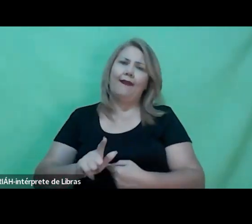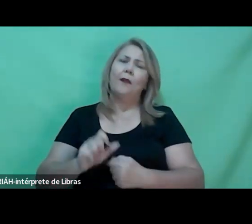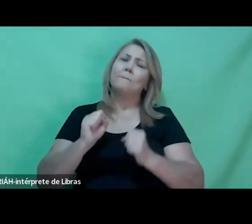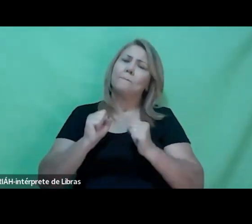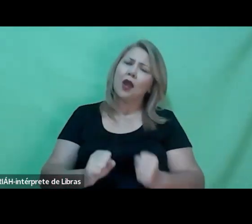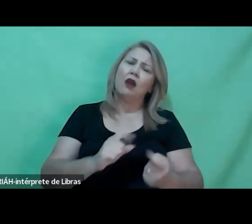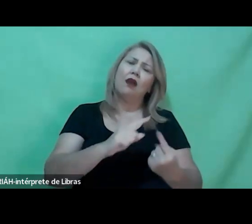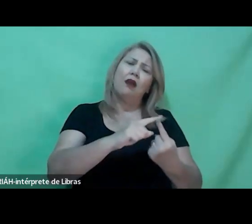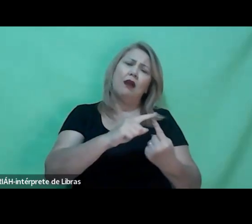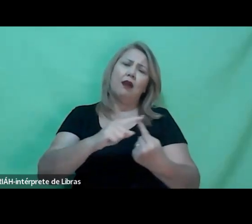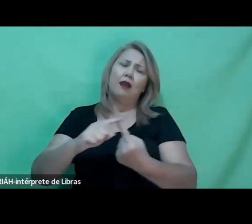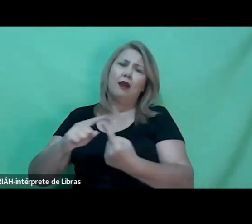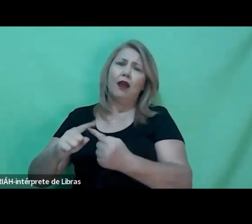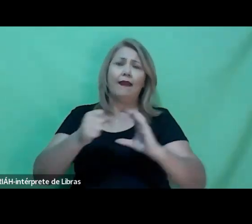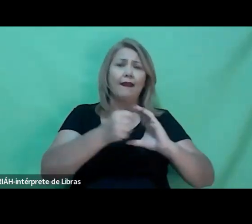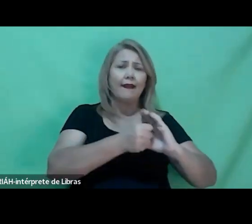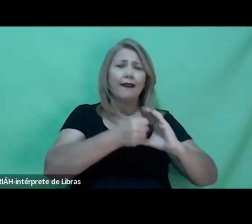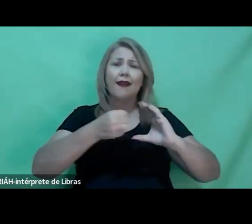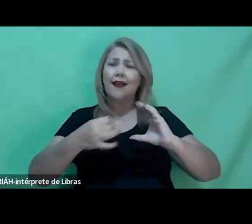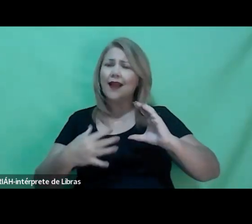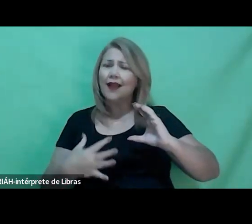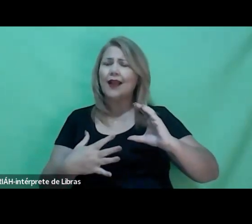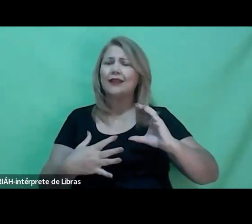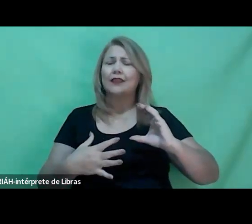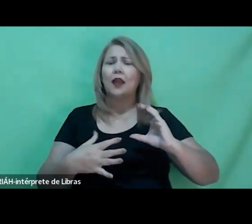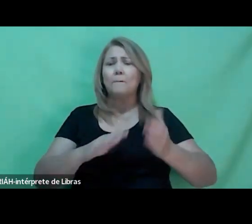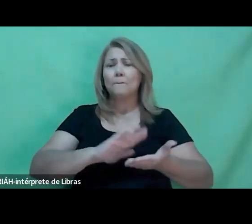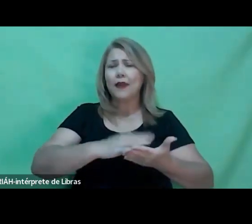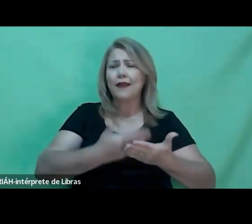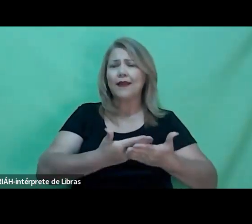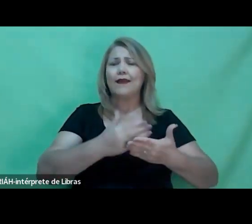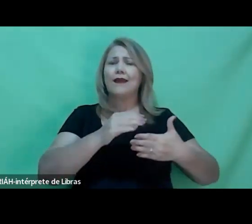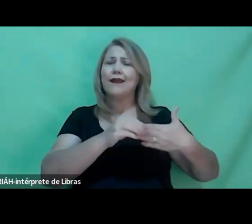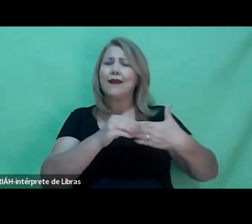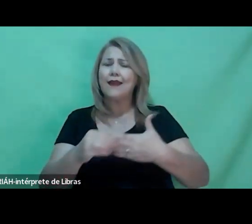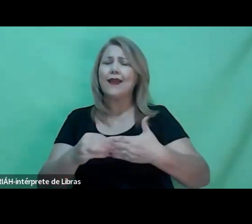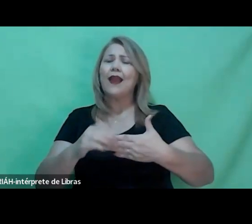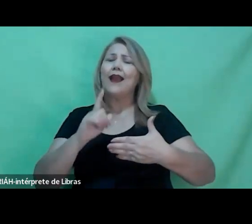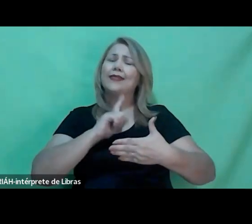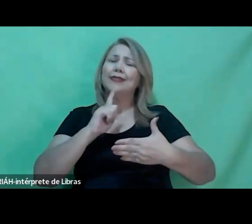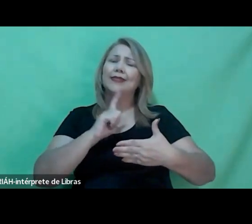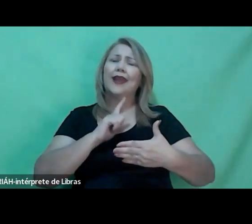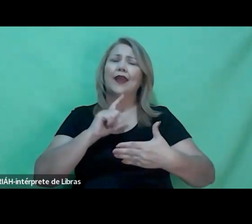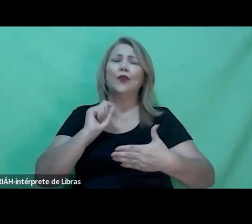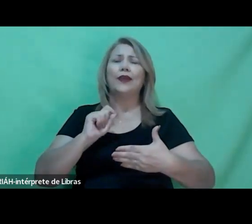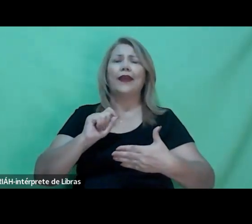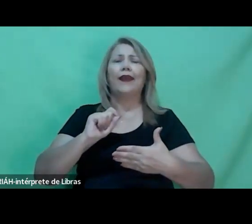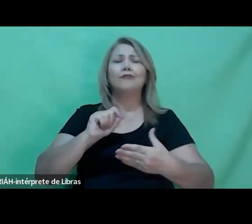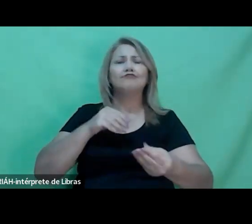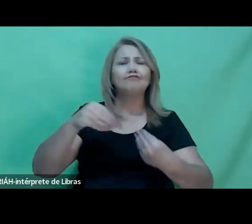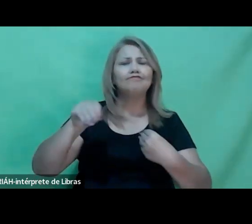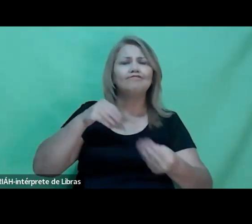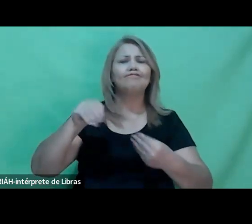una de las características que todo Buen guía intérprete debe tener es la flexibilidad y la capacidad para poder